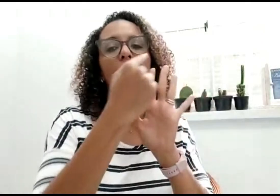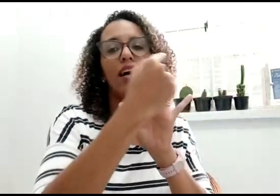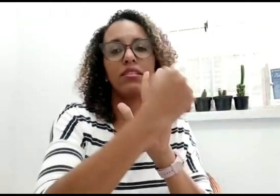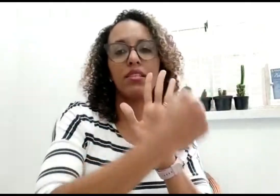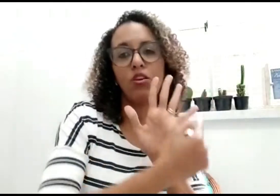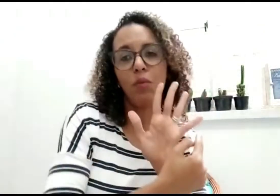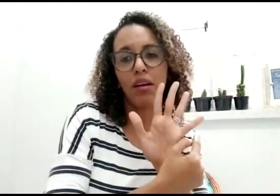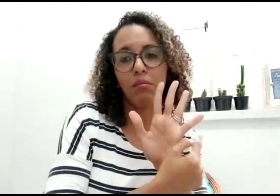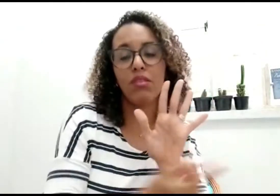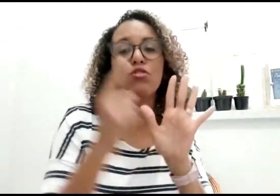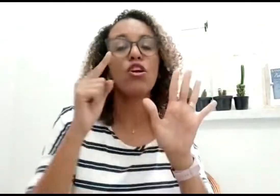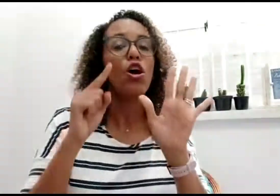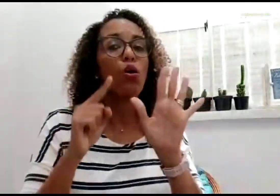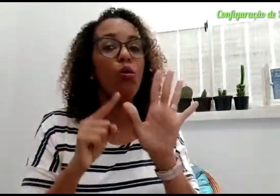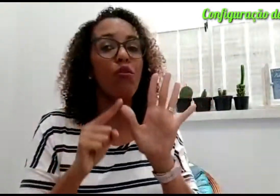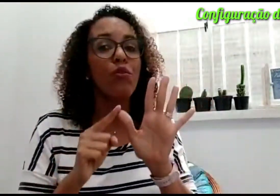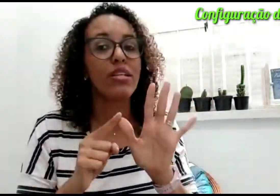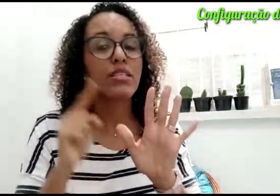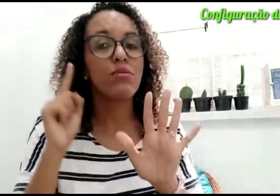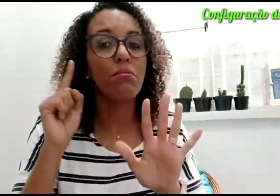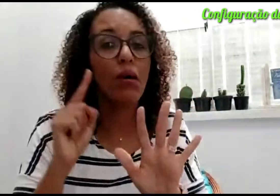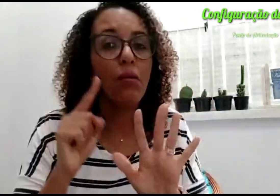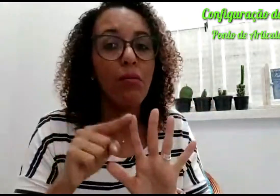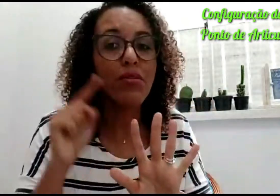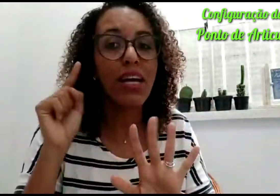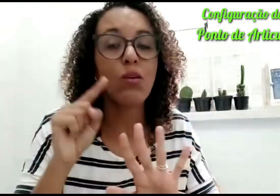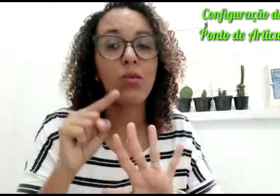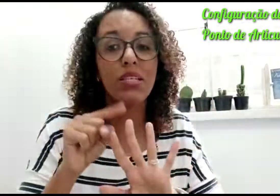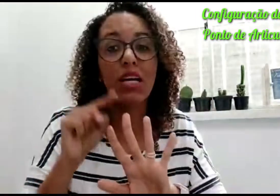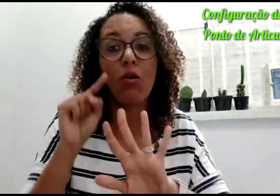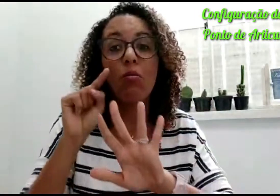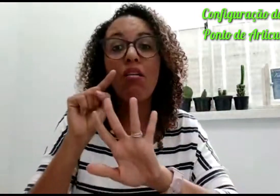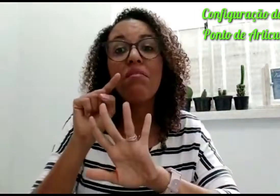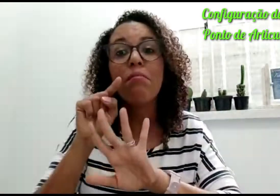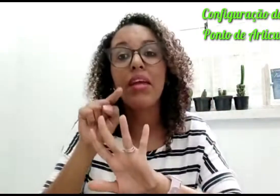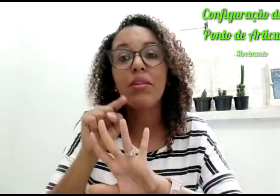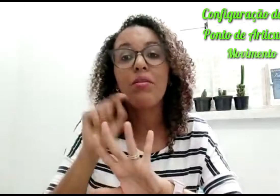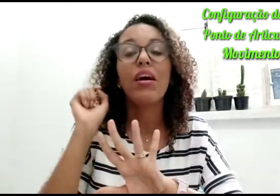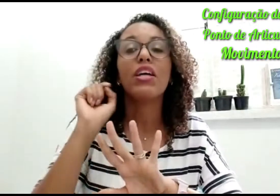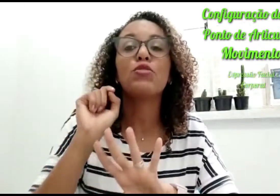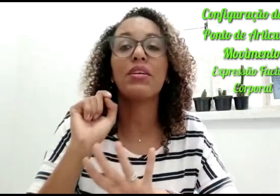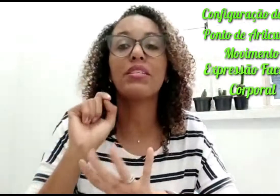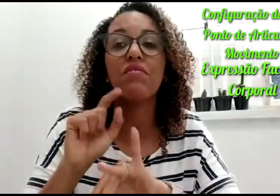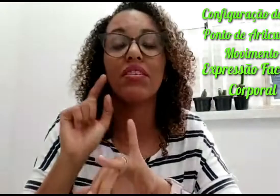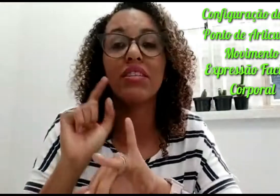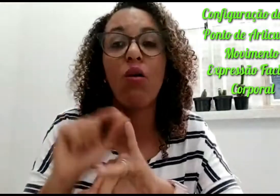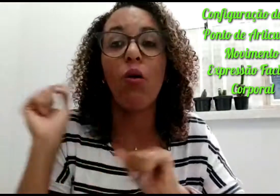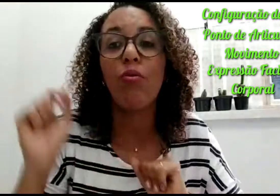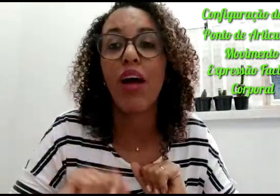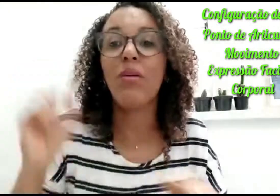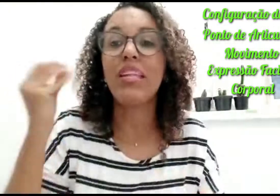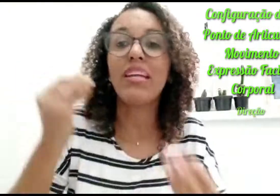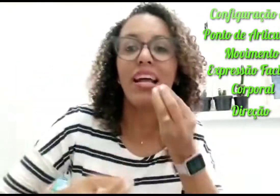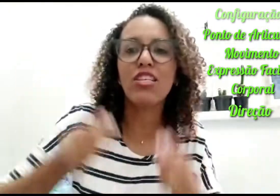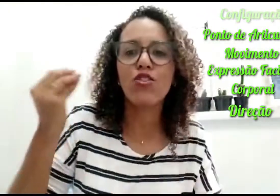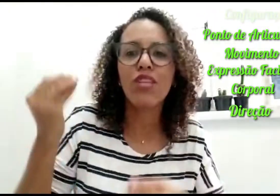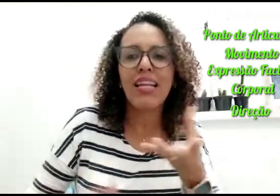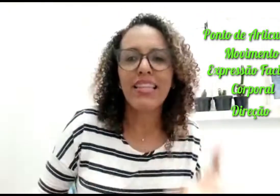as 5 parâmetros: configuração de mão, ponto de articulação, movimento, expressão facial corporal e